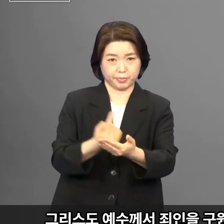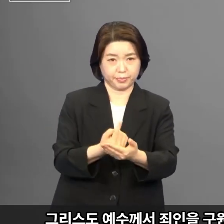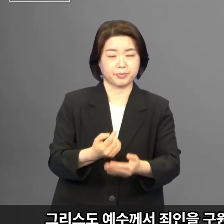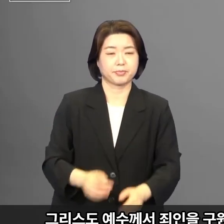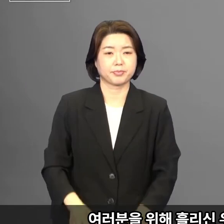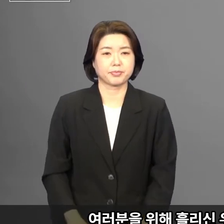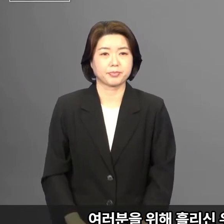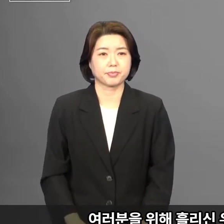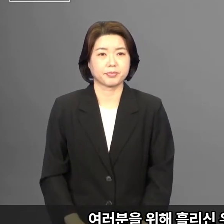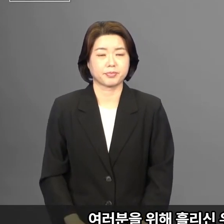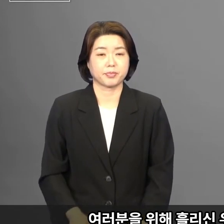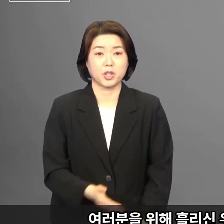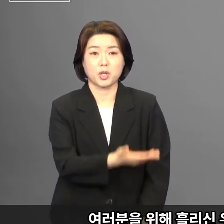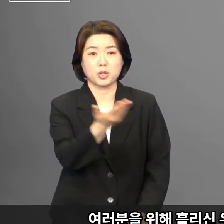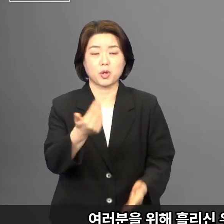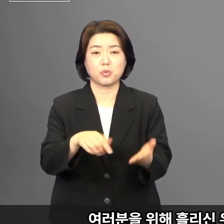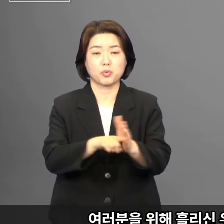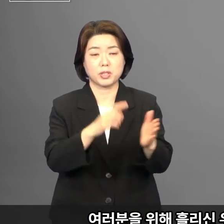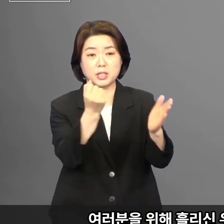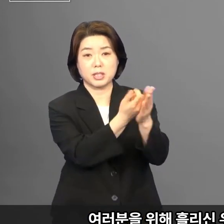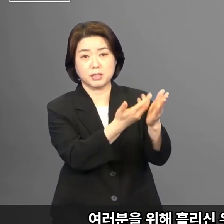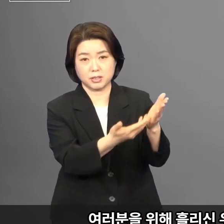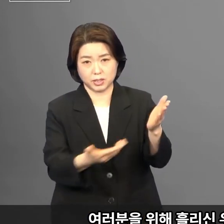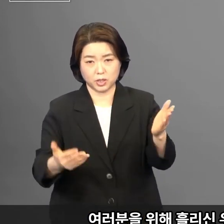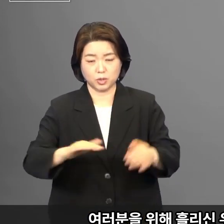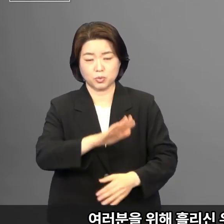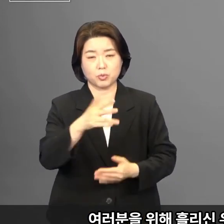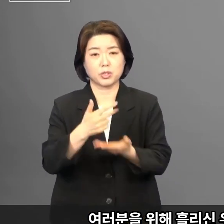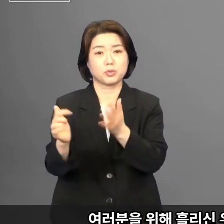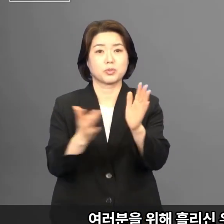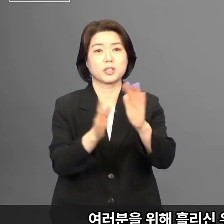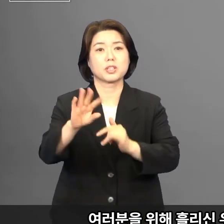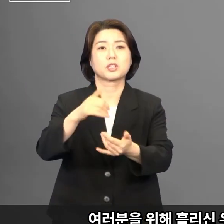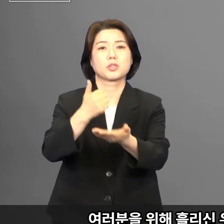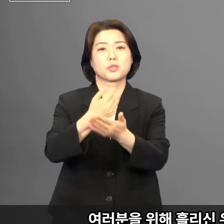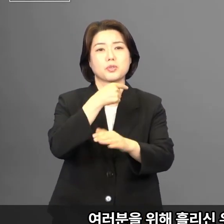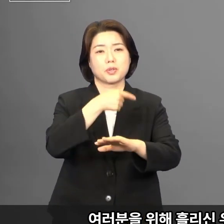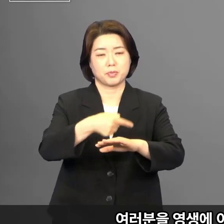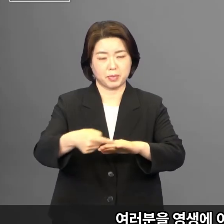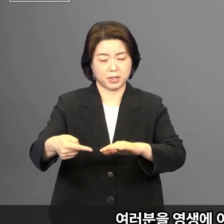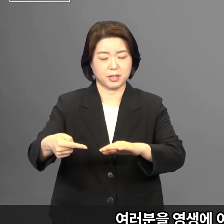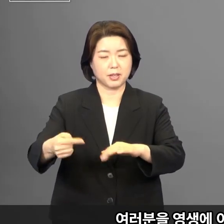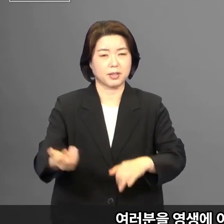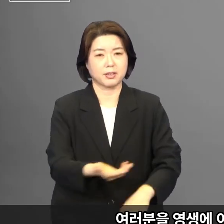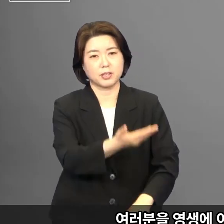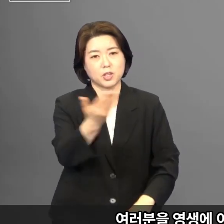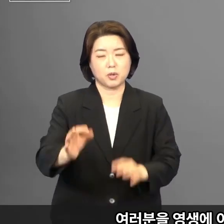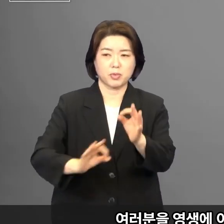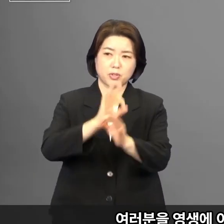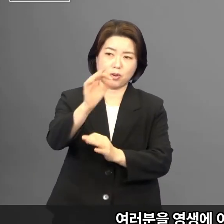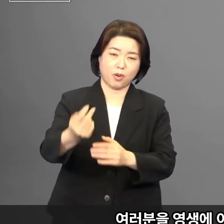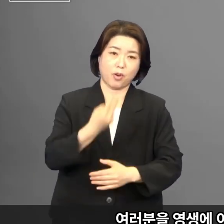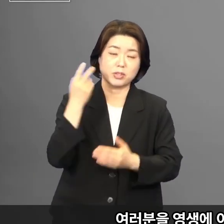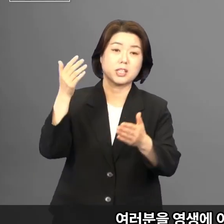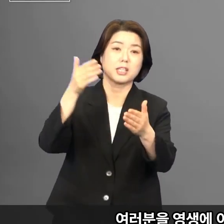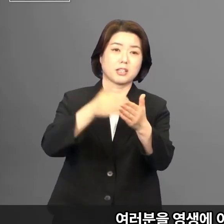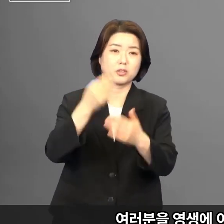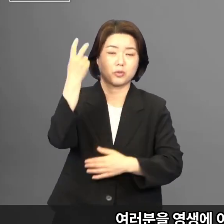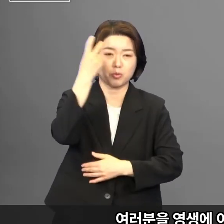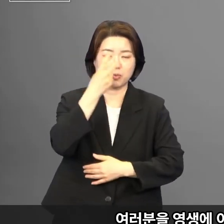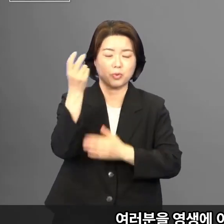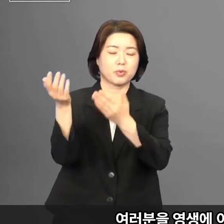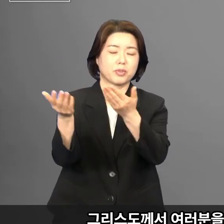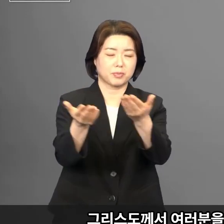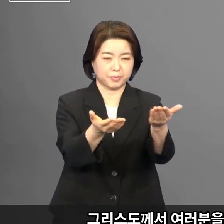하였도다. 여러분을 위해 흘리신 우리 주 예수 그리스도의 피가 여러분을 영생에 이르도록 보호해